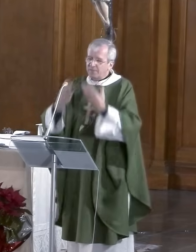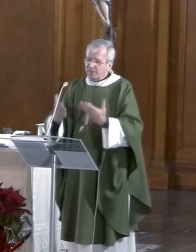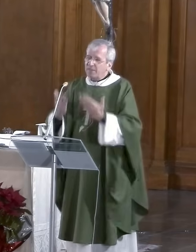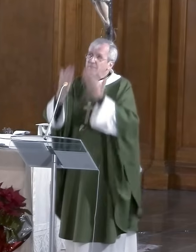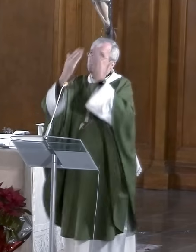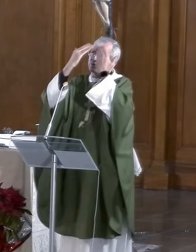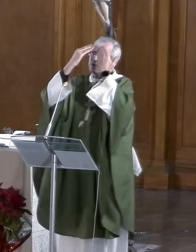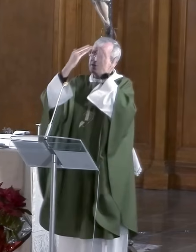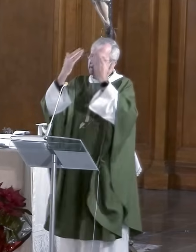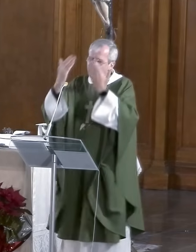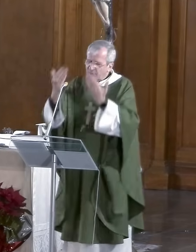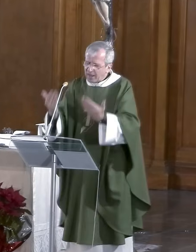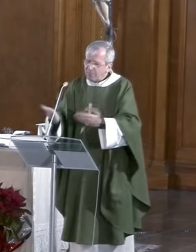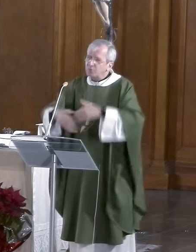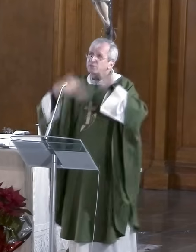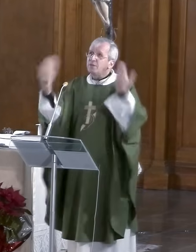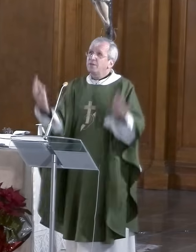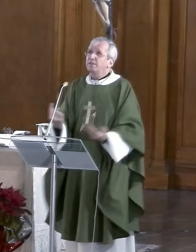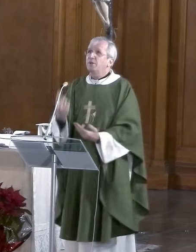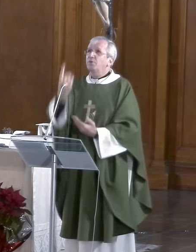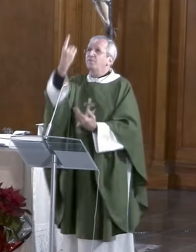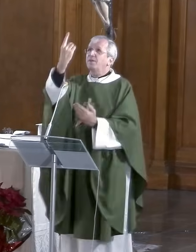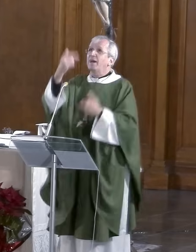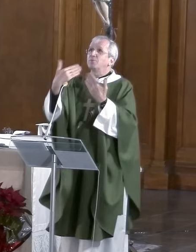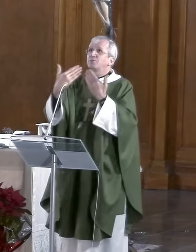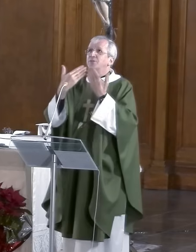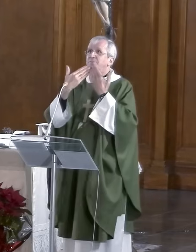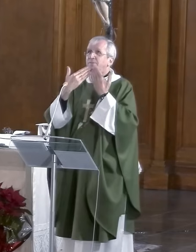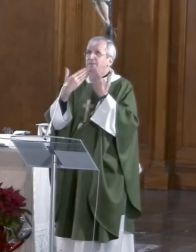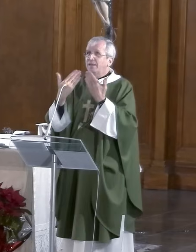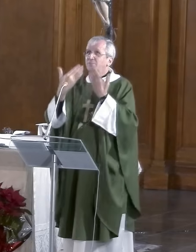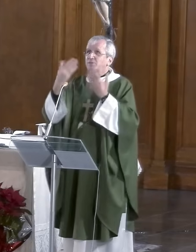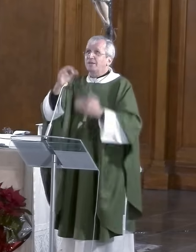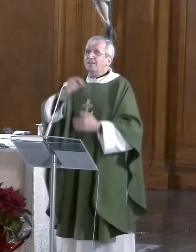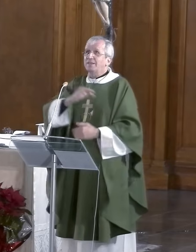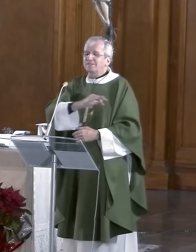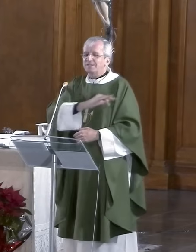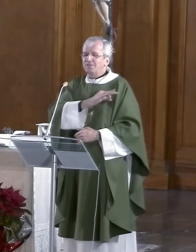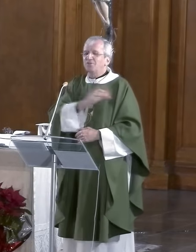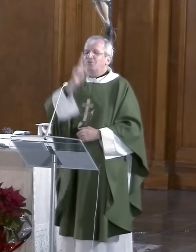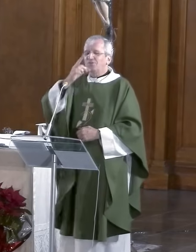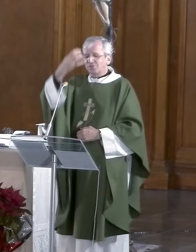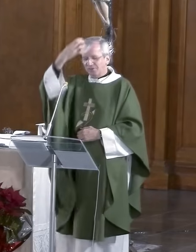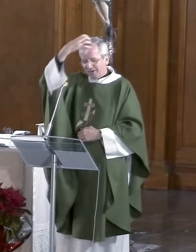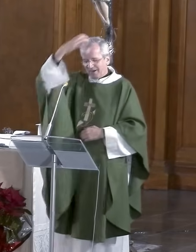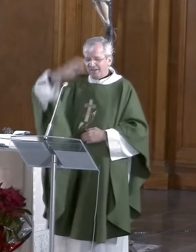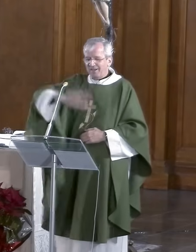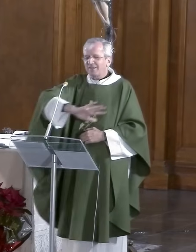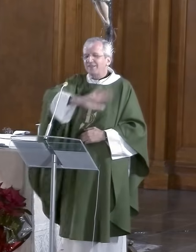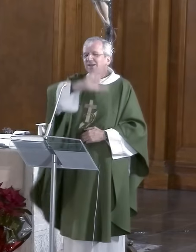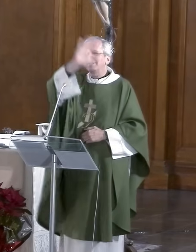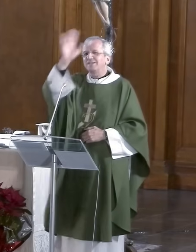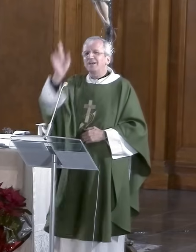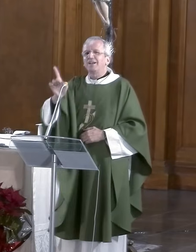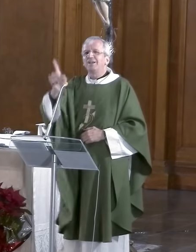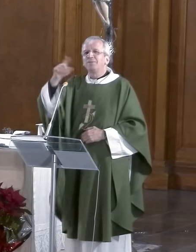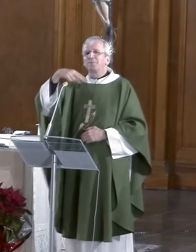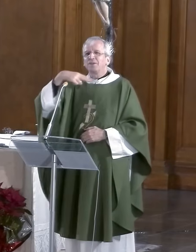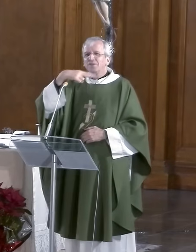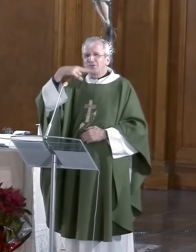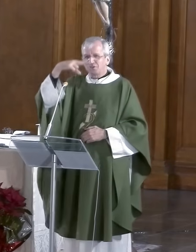te bendecimos, te adoramos, te glorificamos. Te damos gracias, Señor Dios Rey